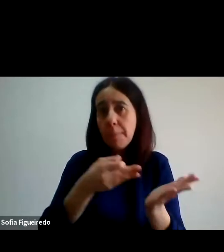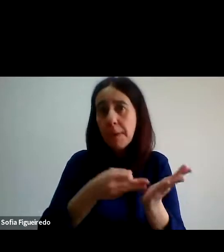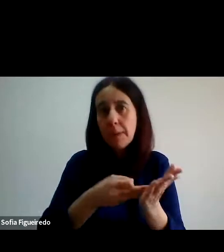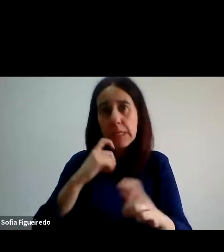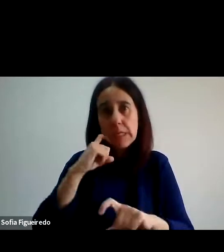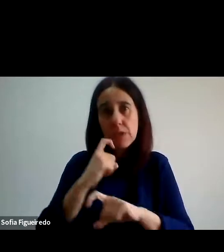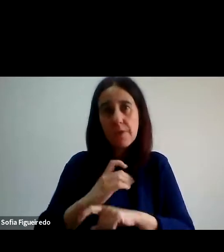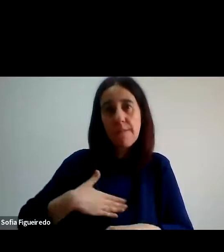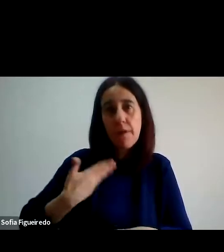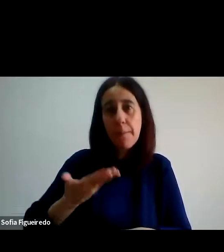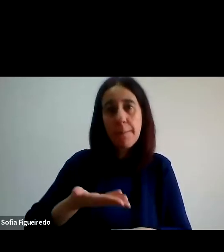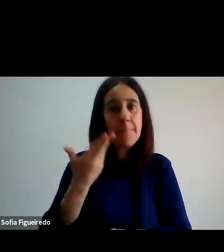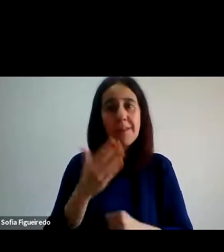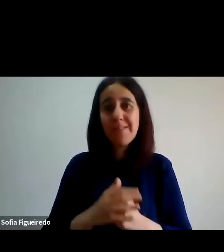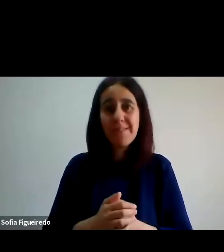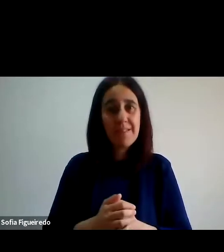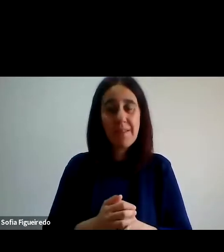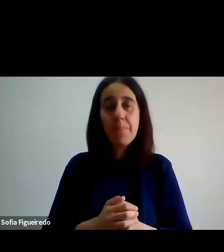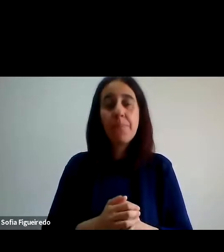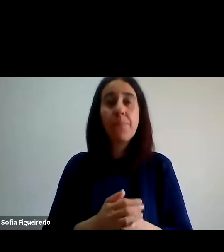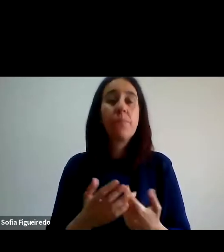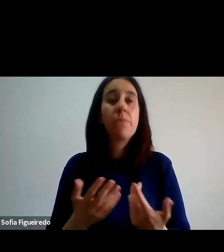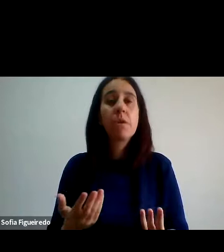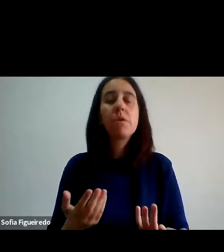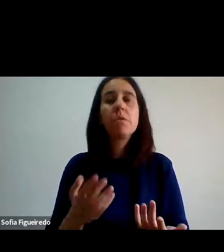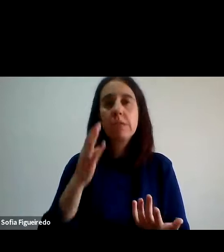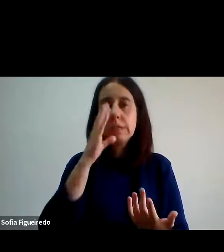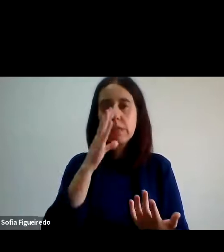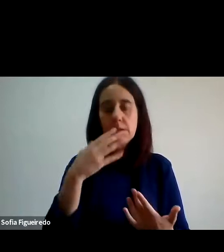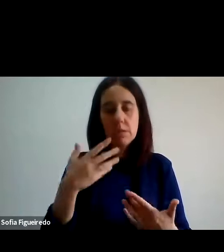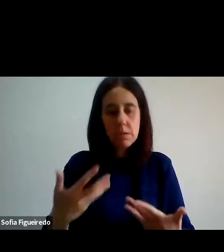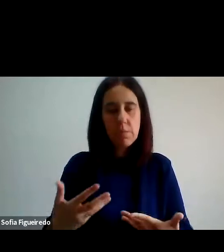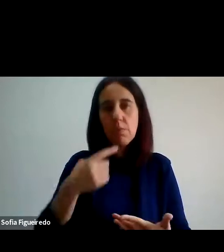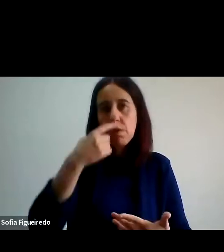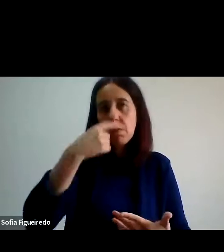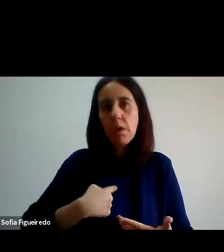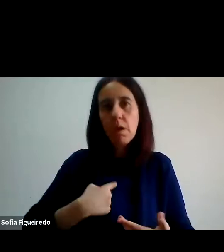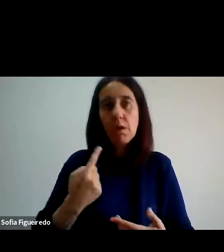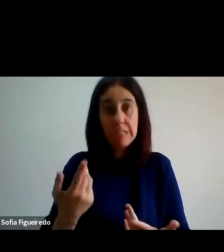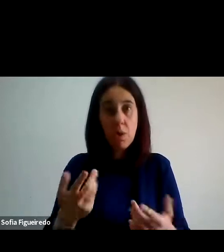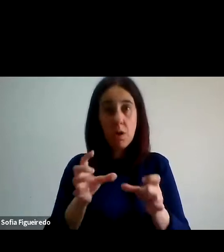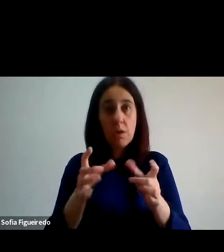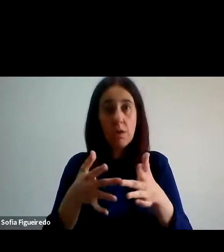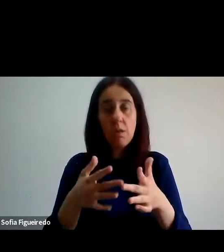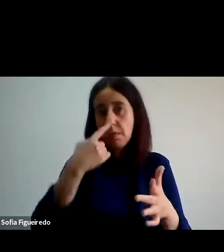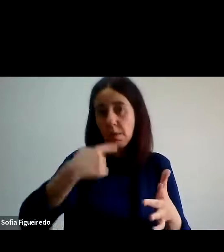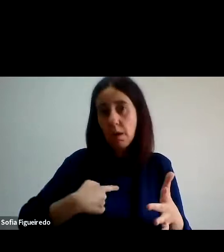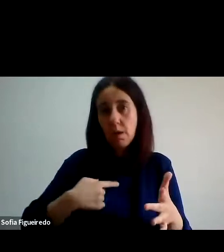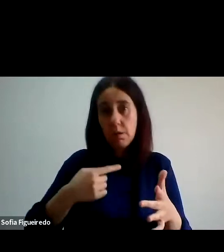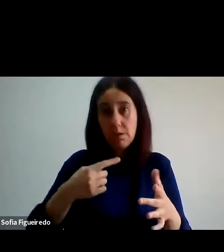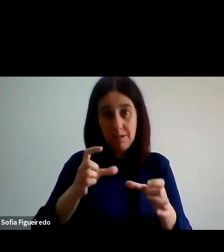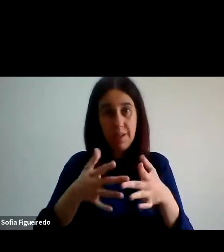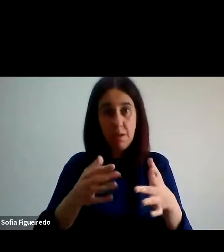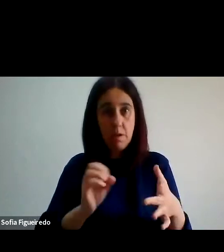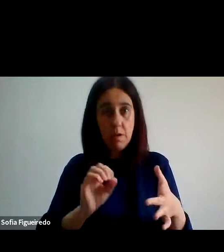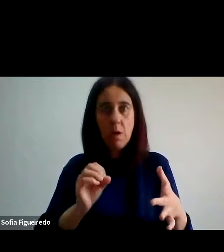Se a nossa internet falha, e neste momento, nesta altura, quando a nossa internet falha, é para nós um problema, nós